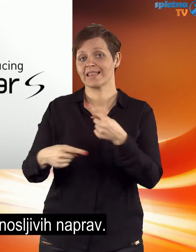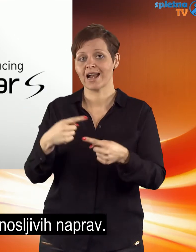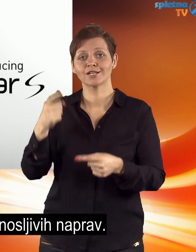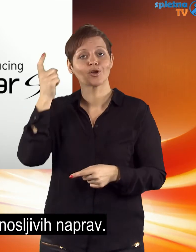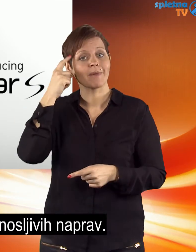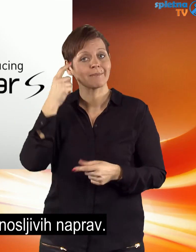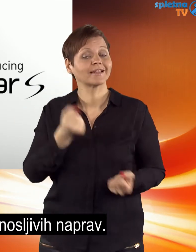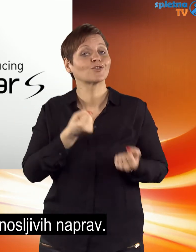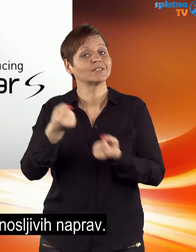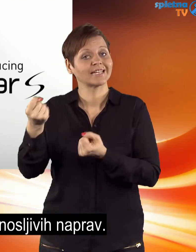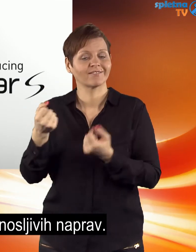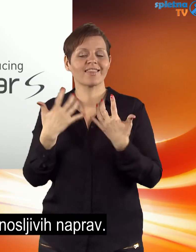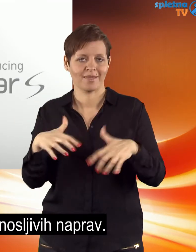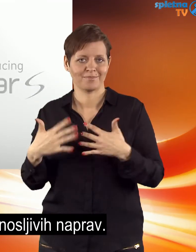nosljivih naprav.